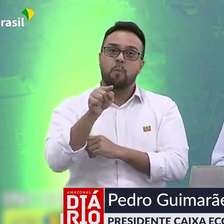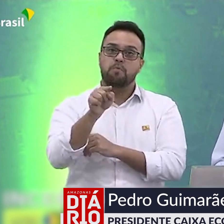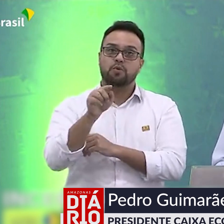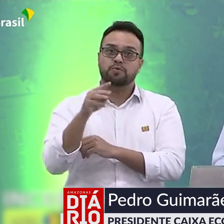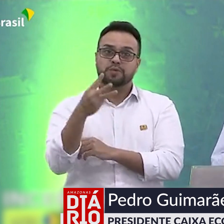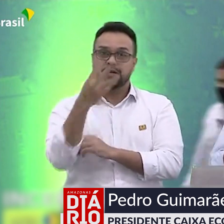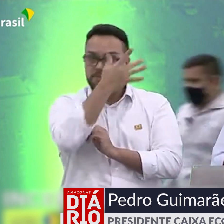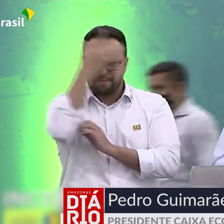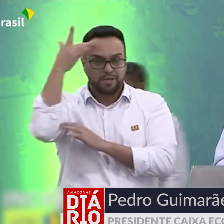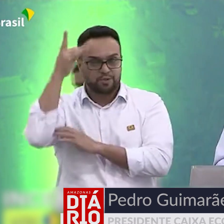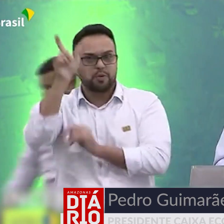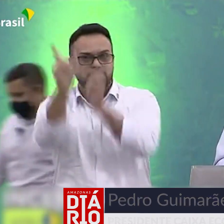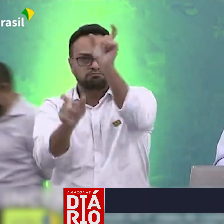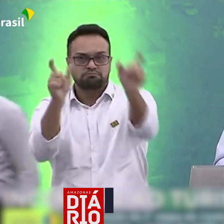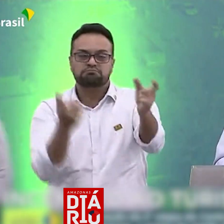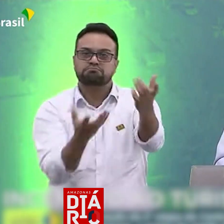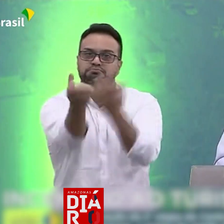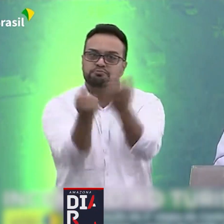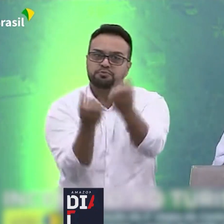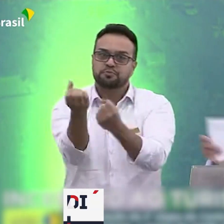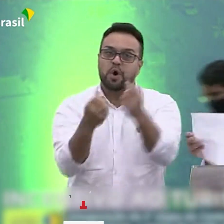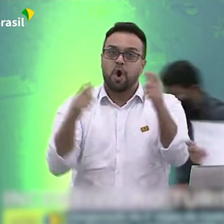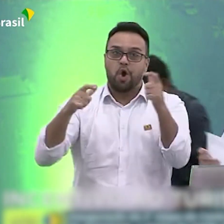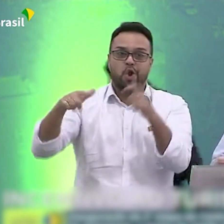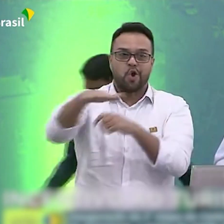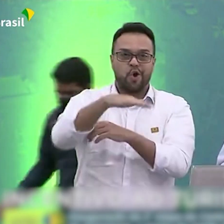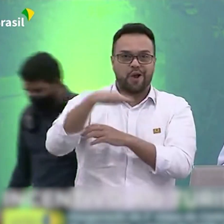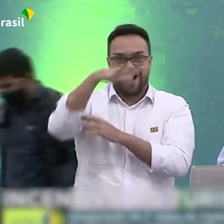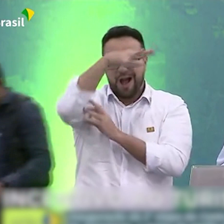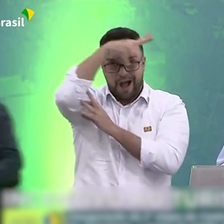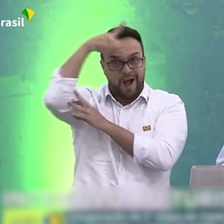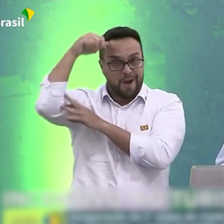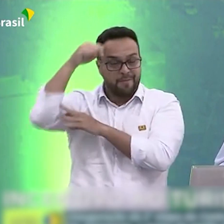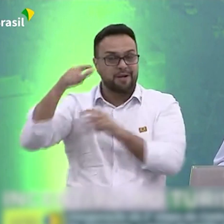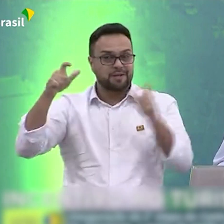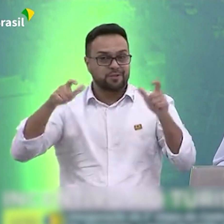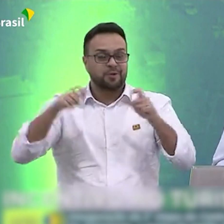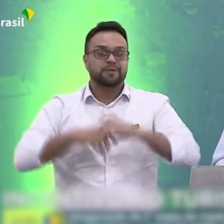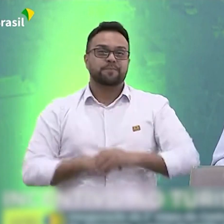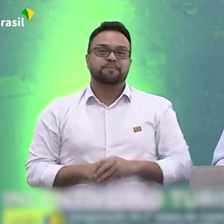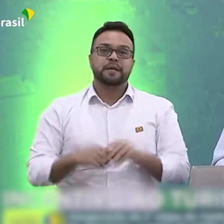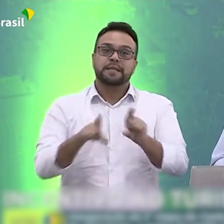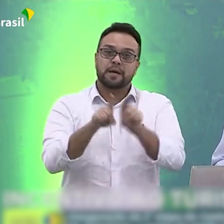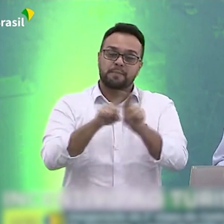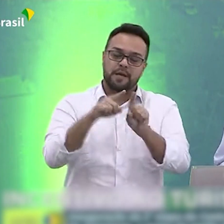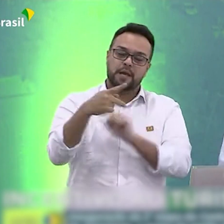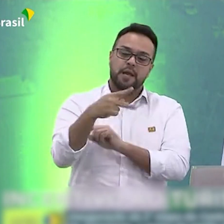de beneficiários aqui no Amazonas. E o Pronamp,